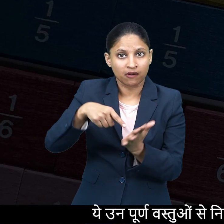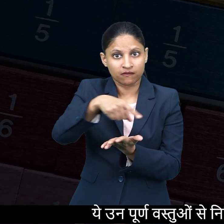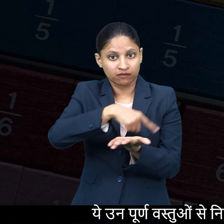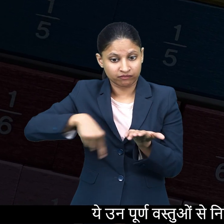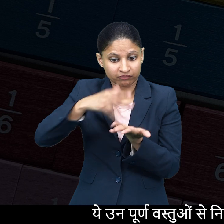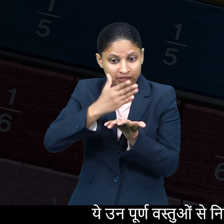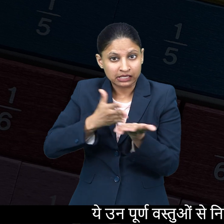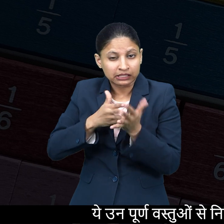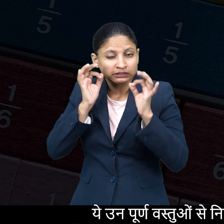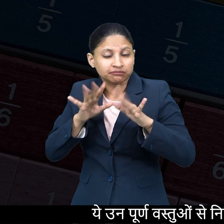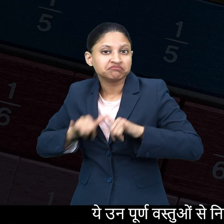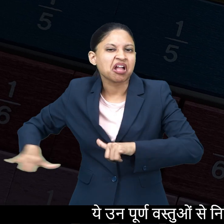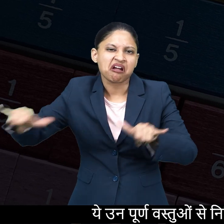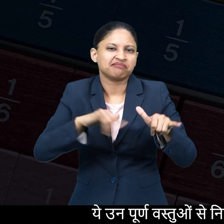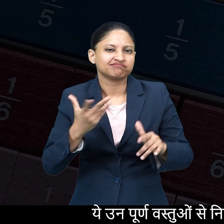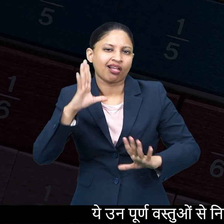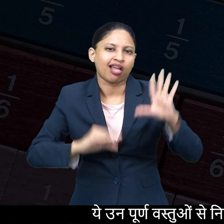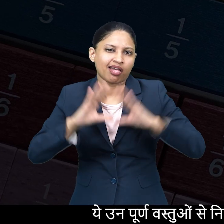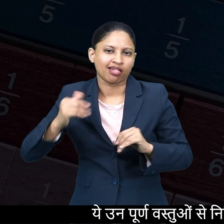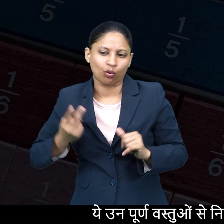तरीके से काटा गया है।